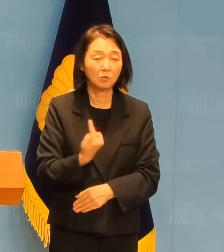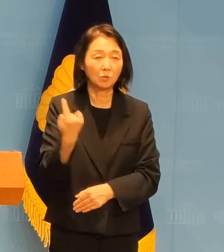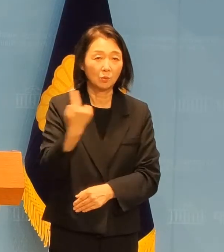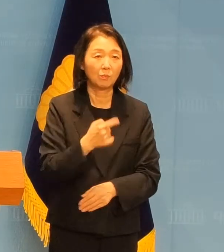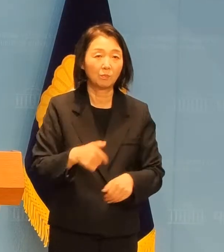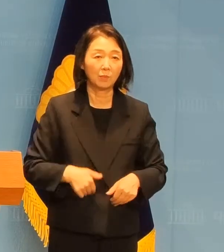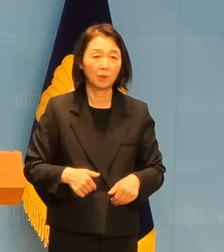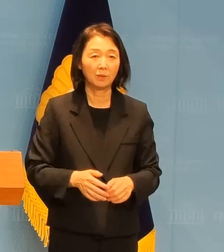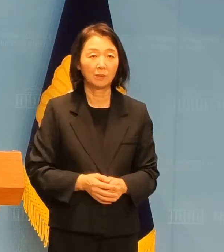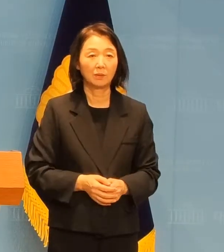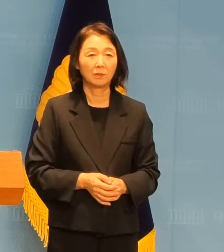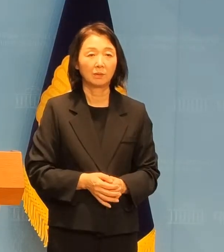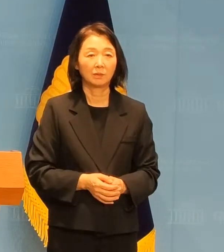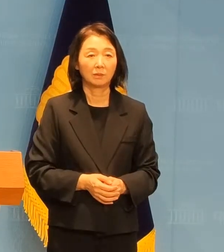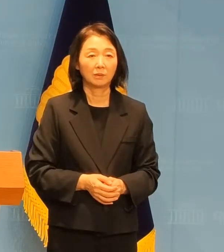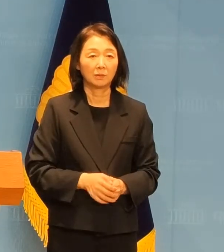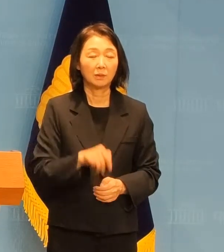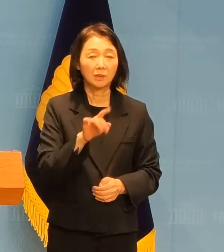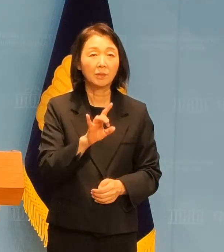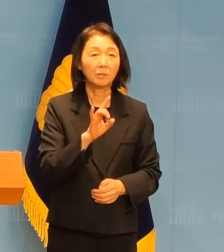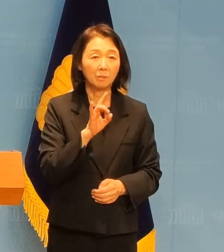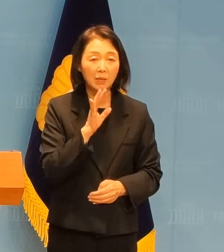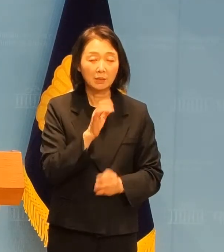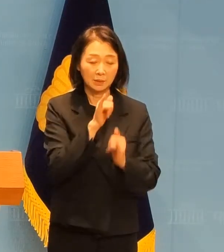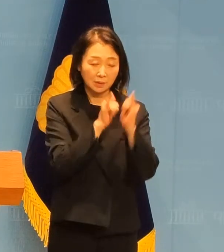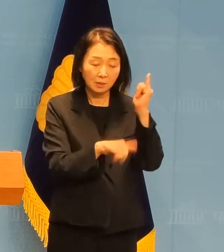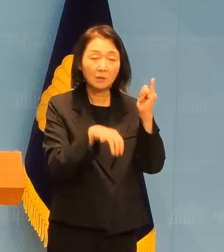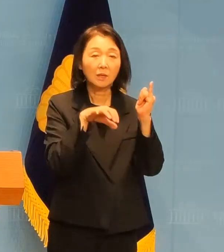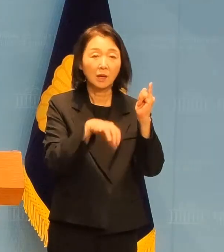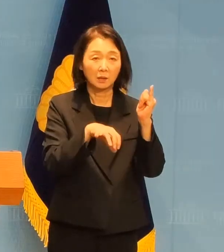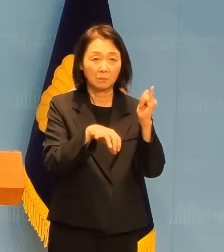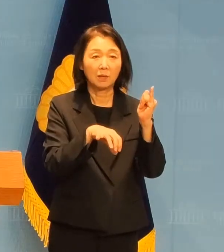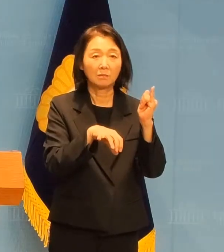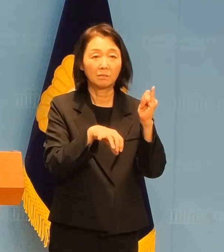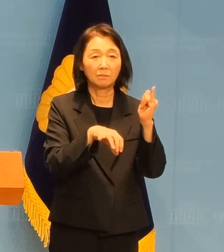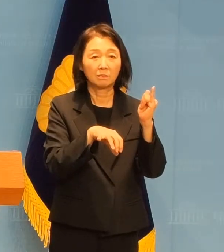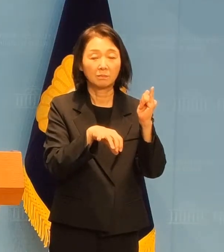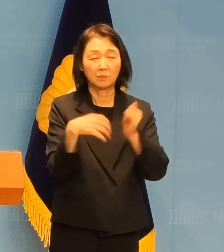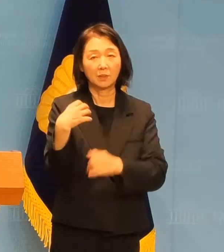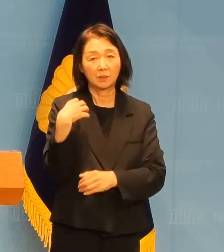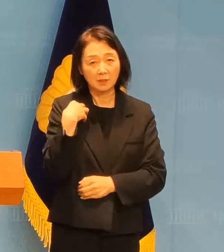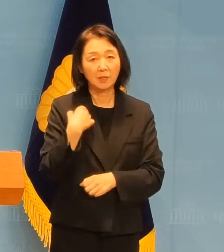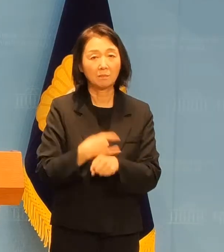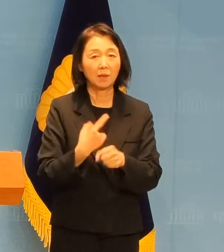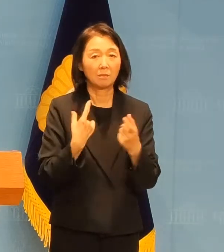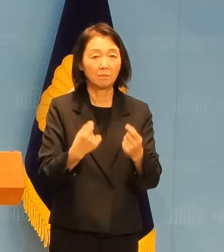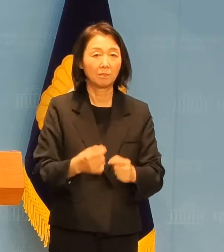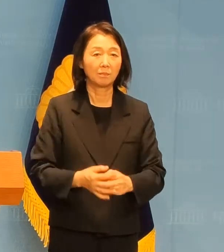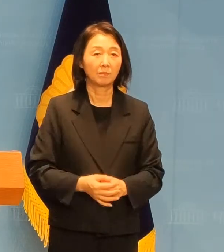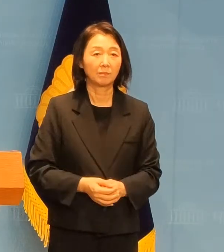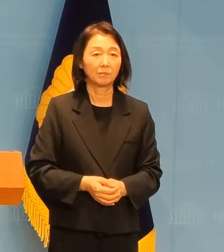합니다. 그것만이 역사 앞에 최소한의 책임을 다하는 길입니다.